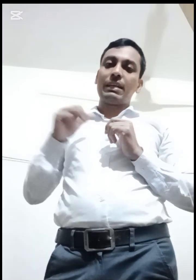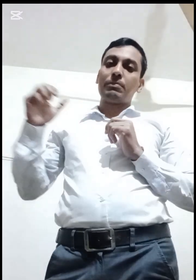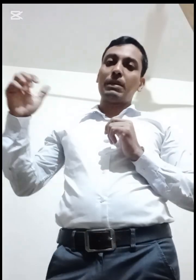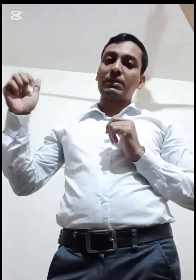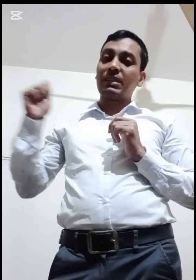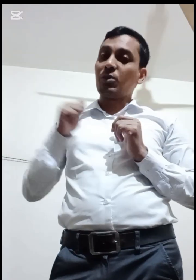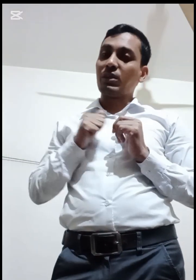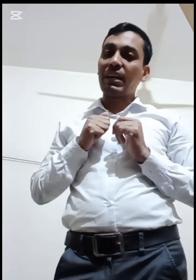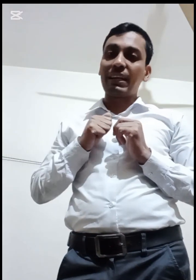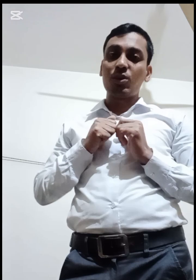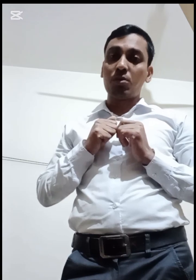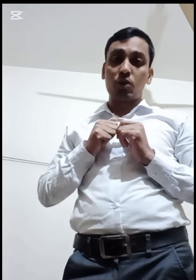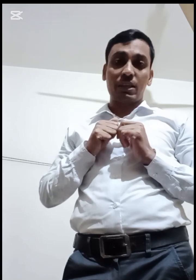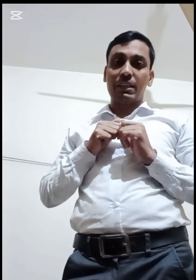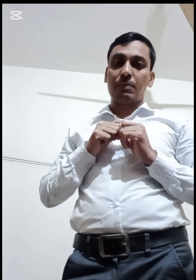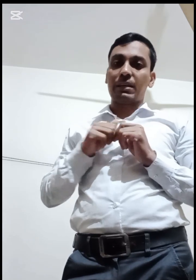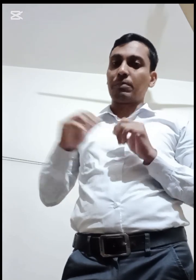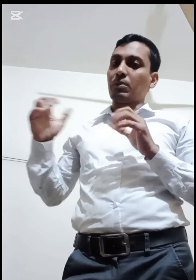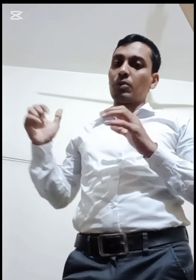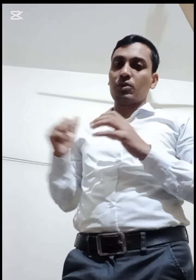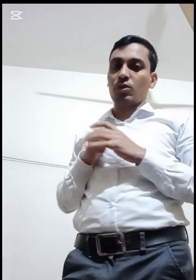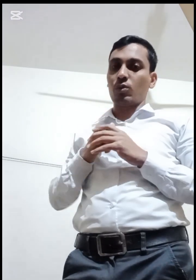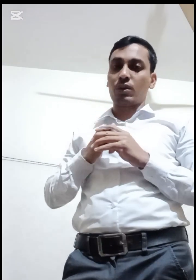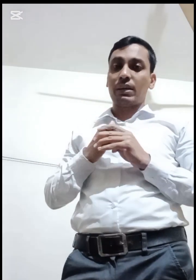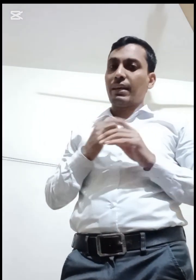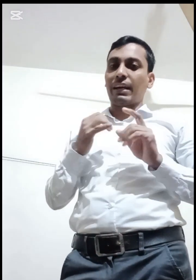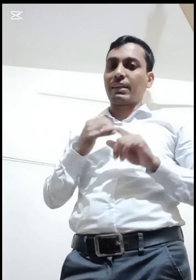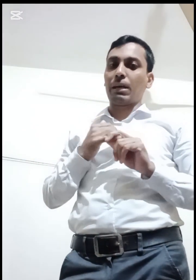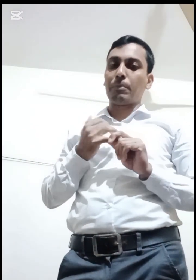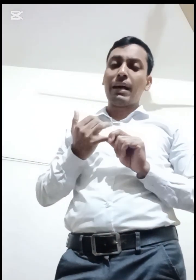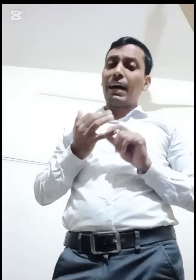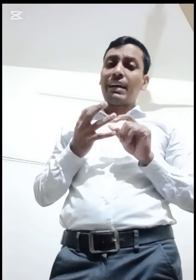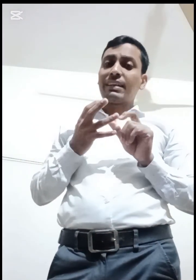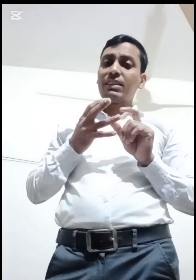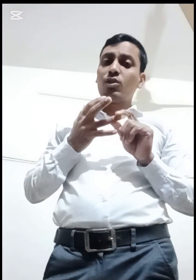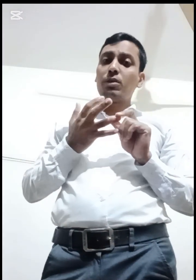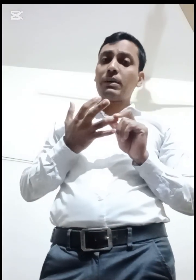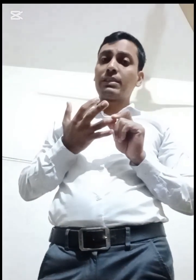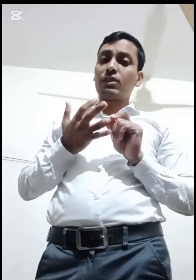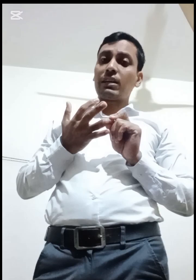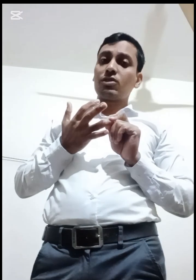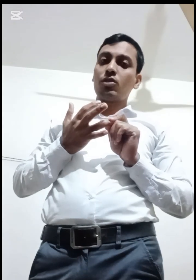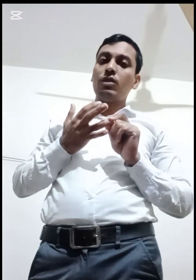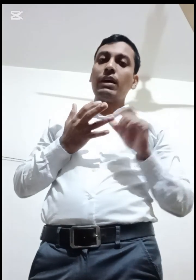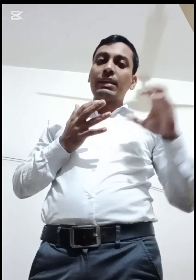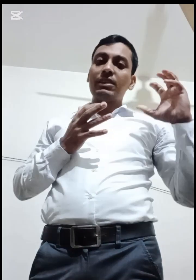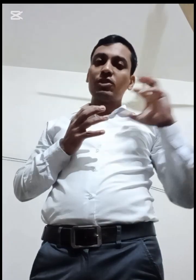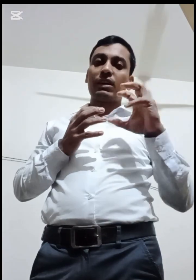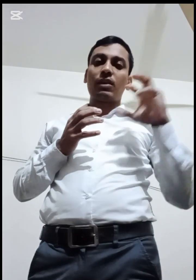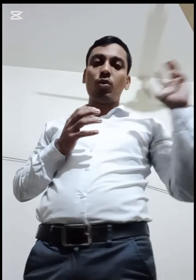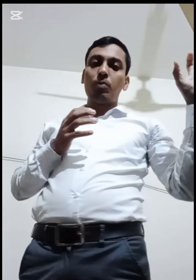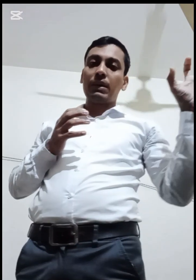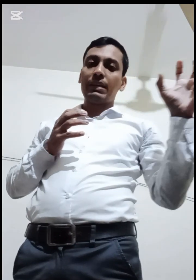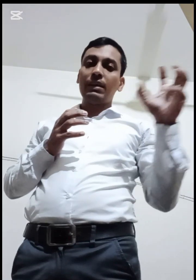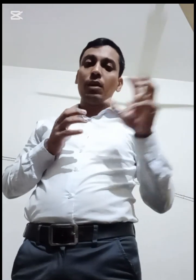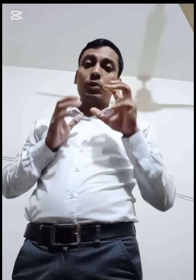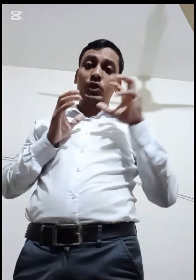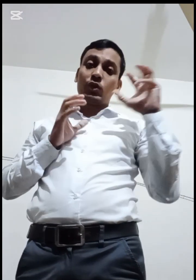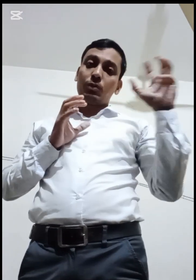আপনি আপনার সিকিউরিটি গার্ডে বসা দিতে পারেন, আপনার পরিচিত লোক, একটা টাইপ। আর এটা কী হতে পারে? সিকিউরিটি গার্ডের জন্য নির্দিষ্ট একটা কোম্পানির